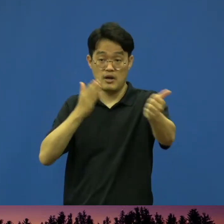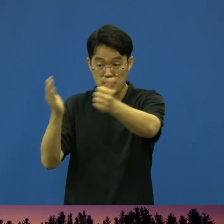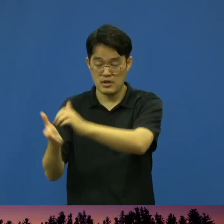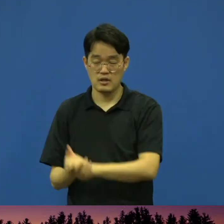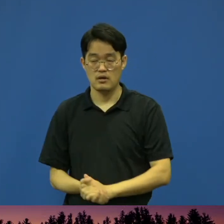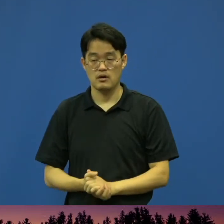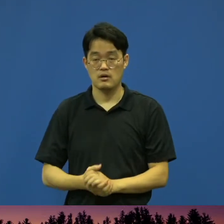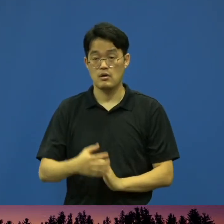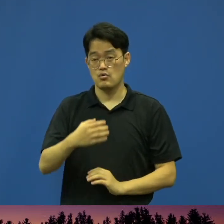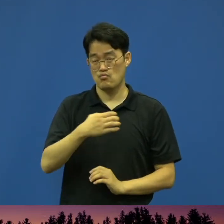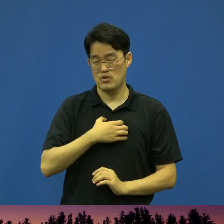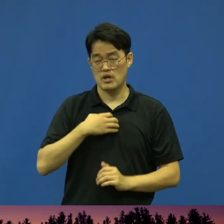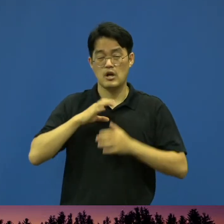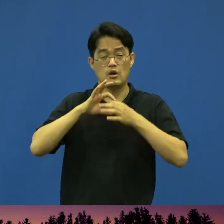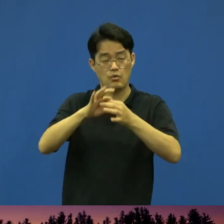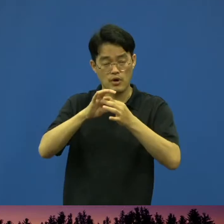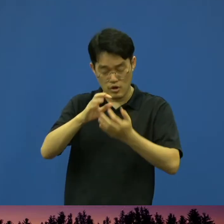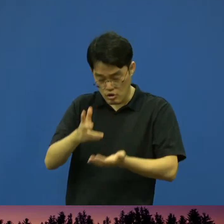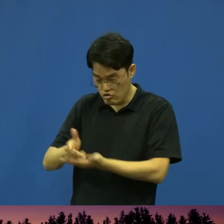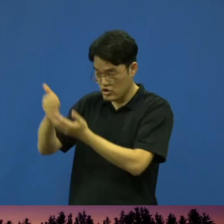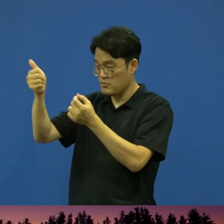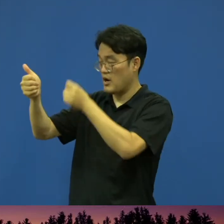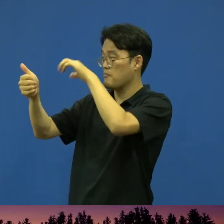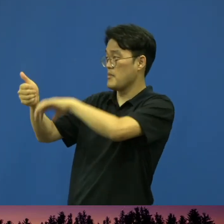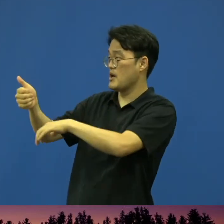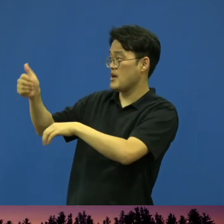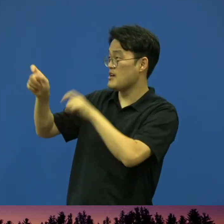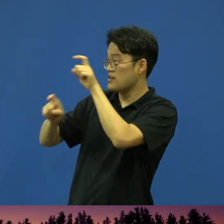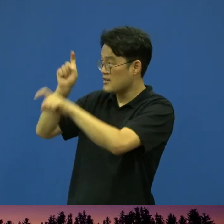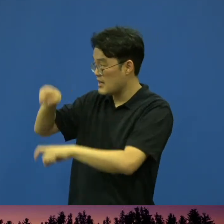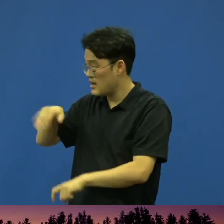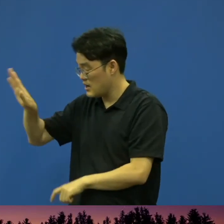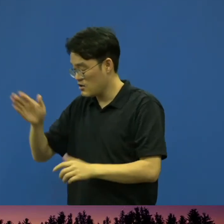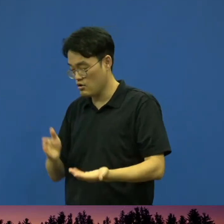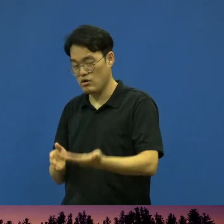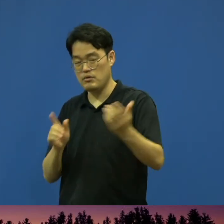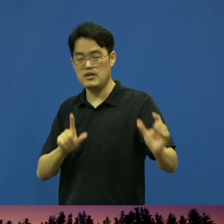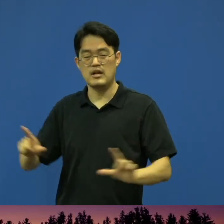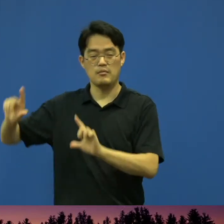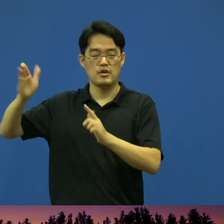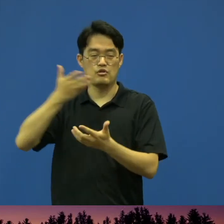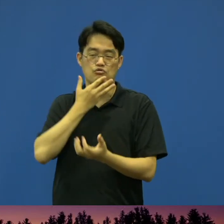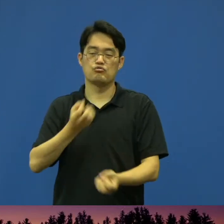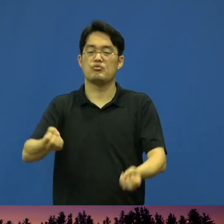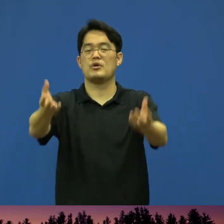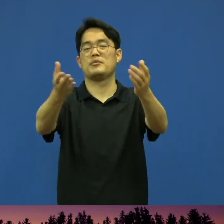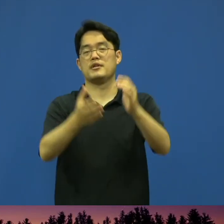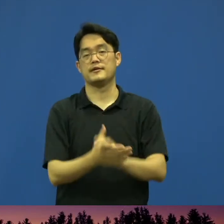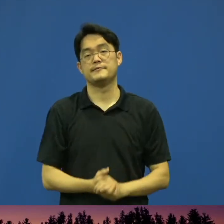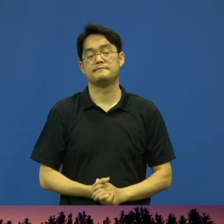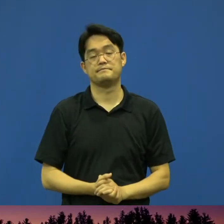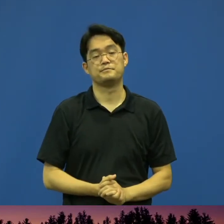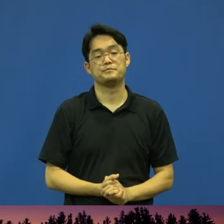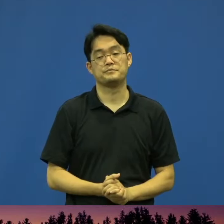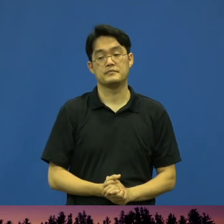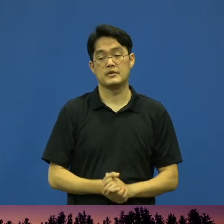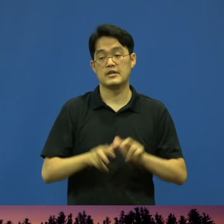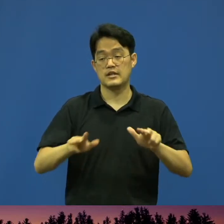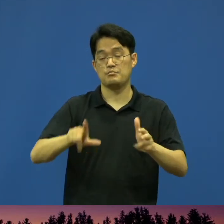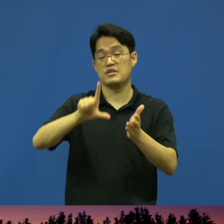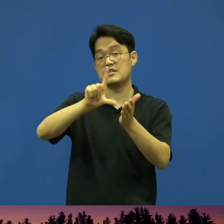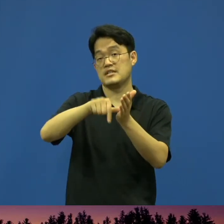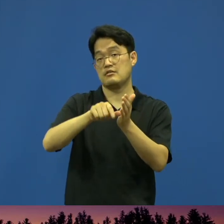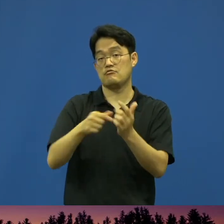위기를 통하여서 주님께 무릎 꿇는 여러분의 삶 될 수 있기를 주님의 이름으로 축복합니다. 이 시간